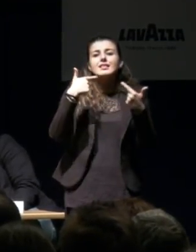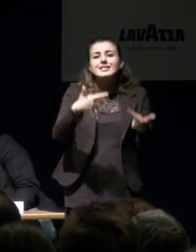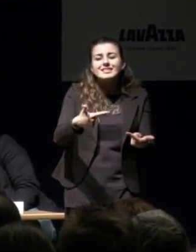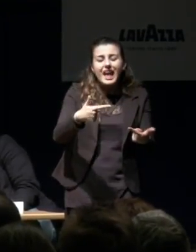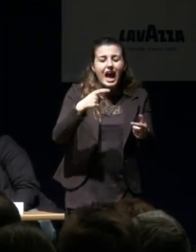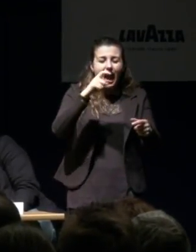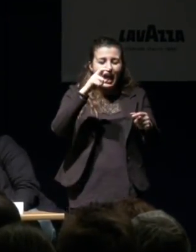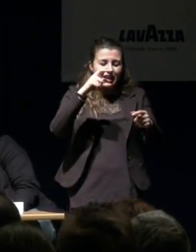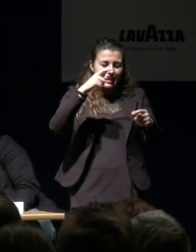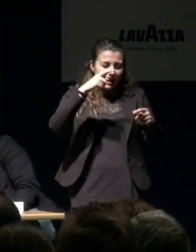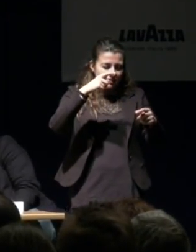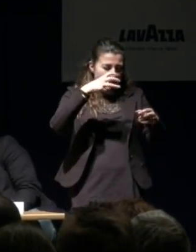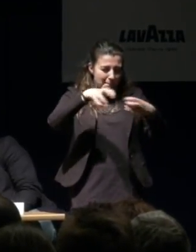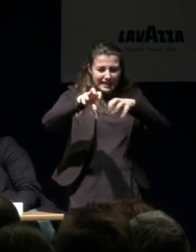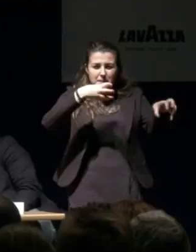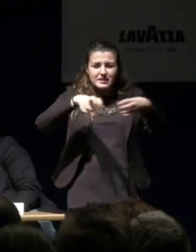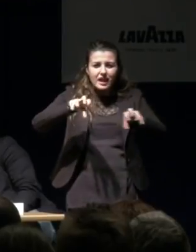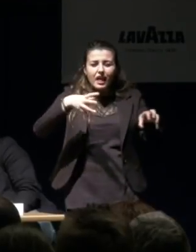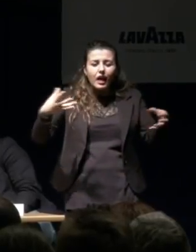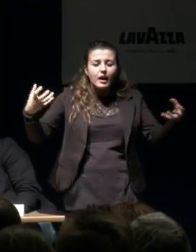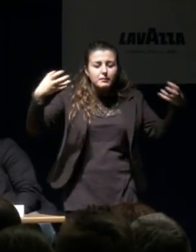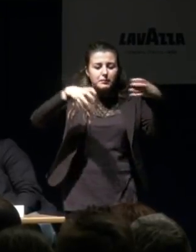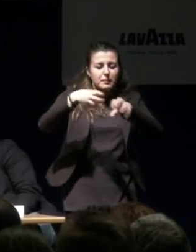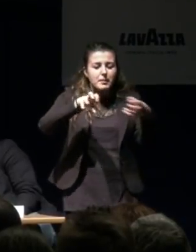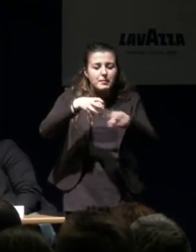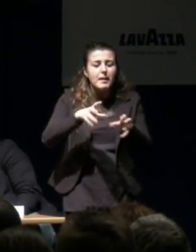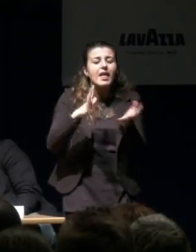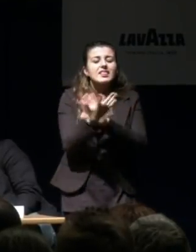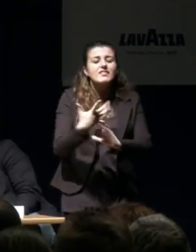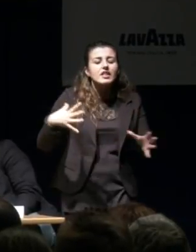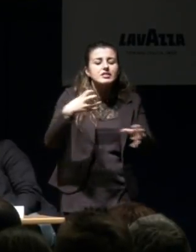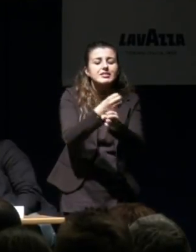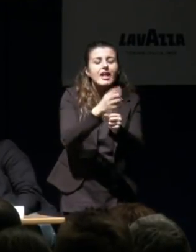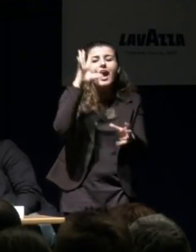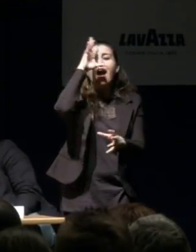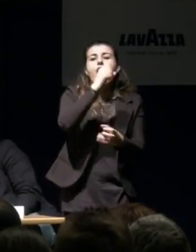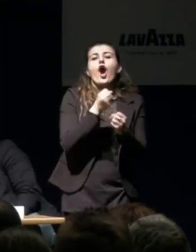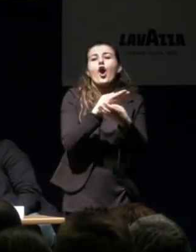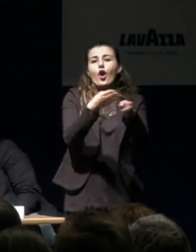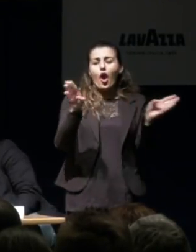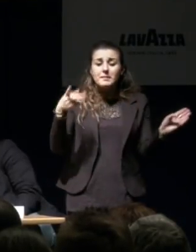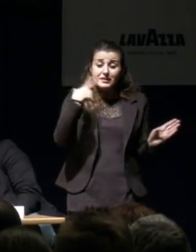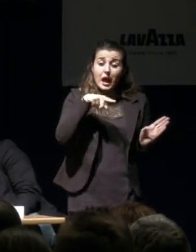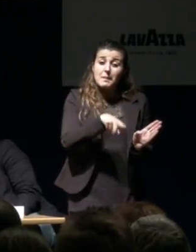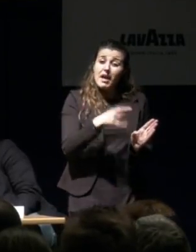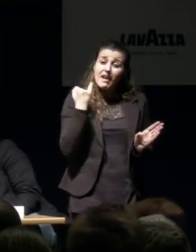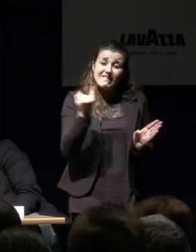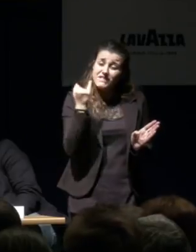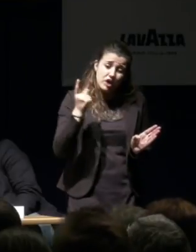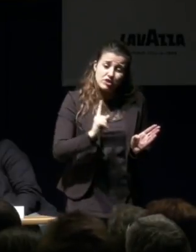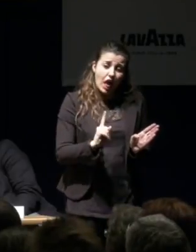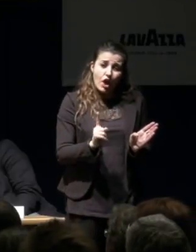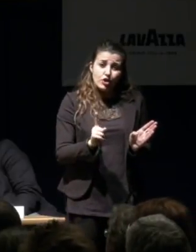frammentarietà e quindi a restituire un senso complessivo e facciamo attenzione che non è un'operazione facile da